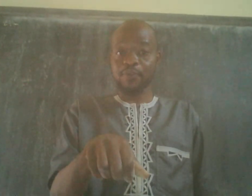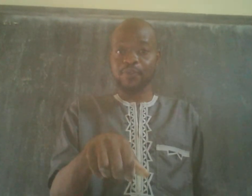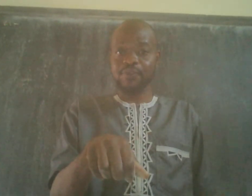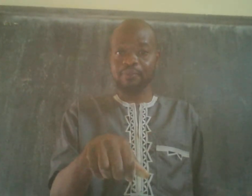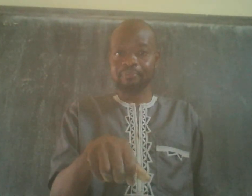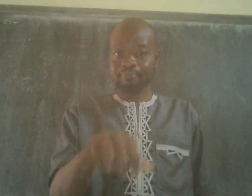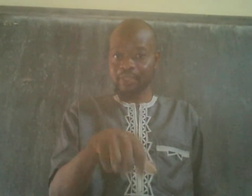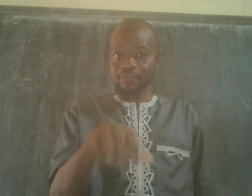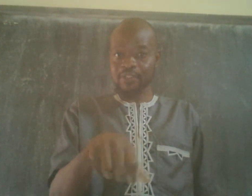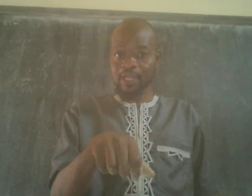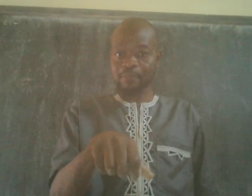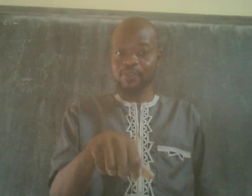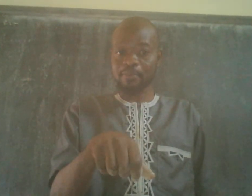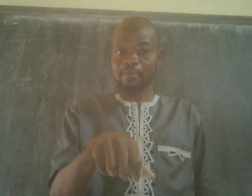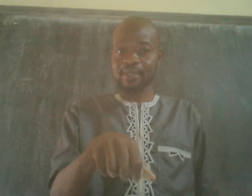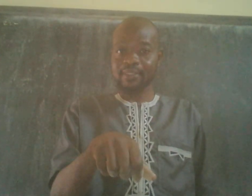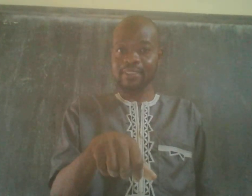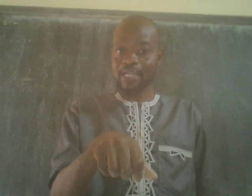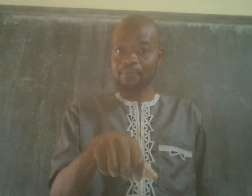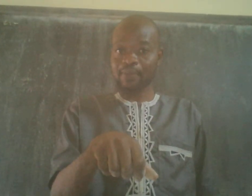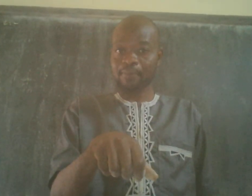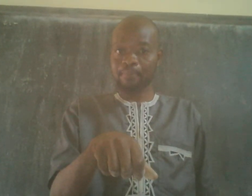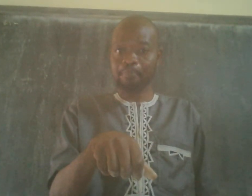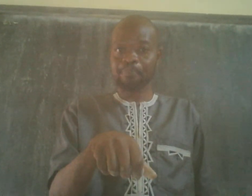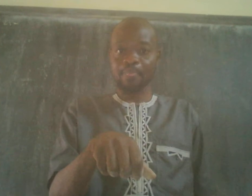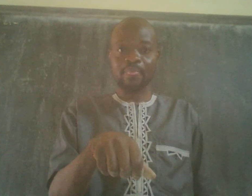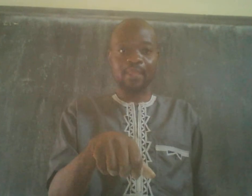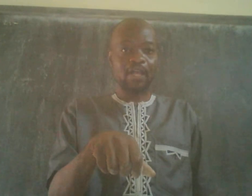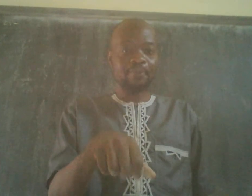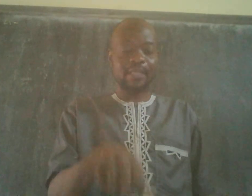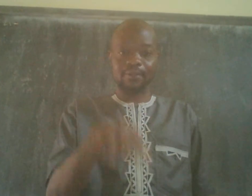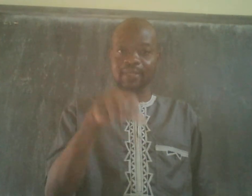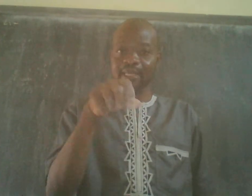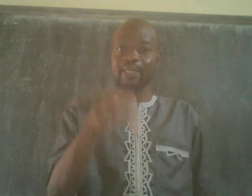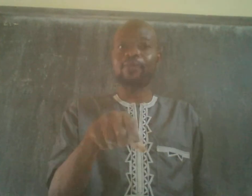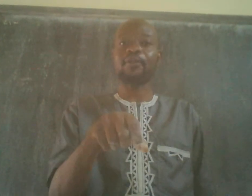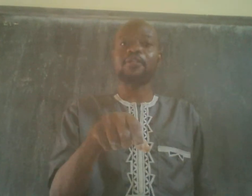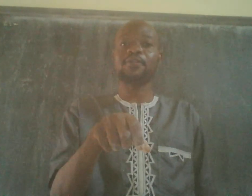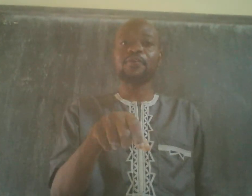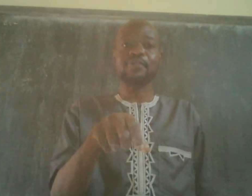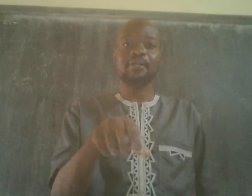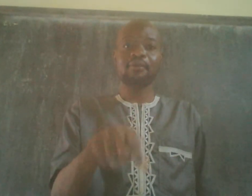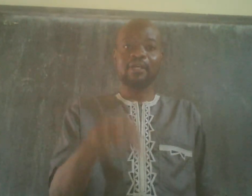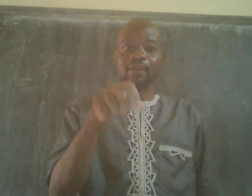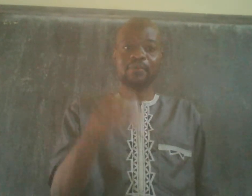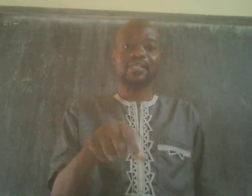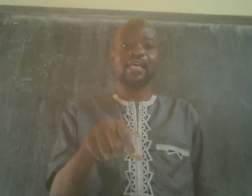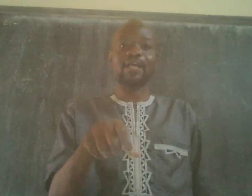fœtus. La poche du bébé. C'est comme ça, non? C'est comme ça. Et le collègue de l'utérus, il sert à quoi?